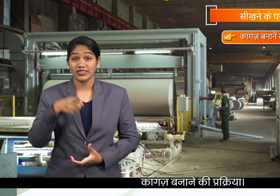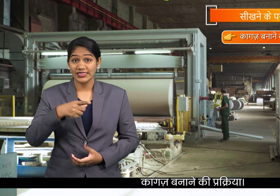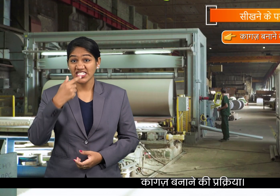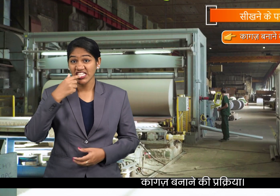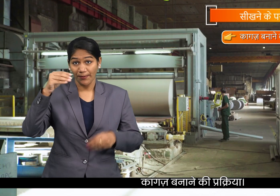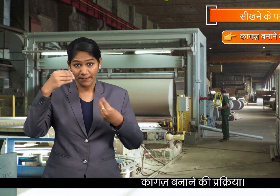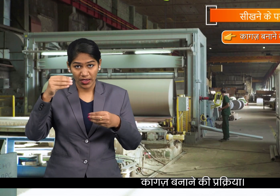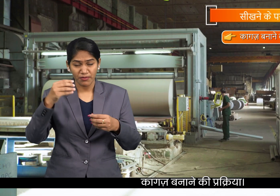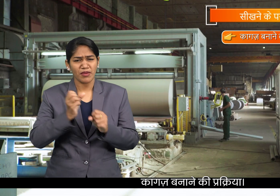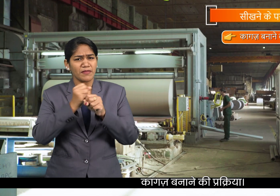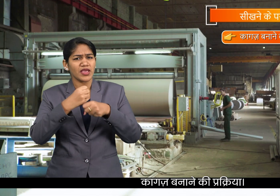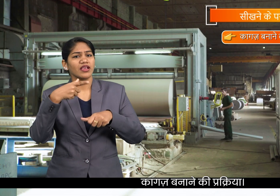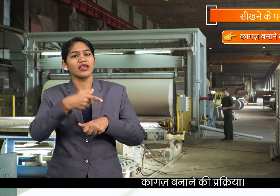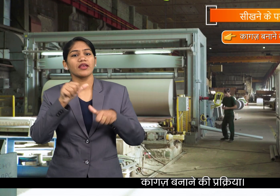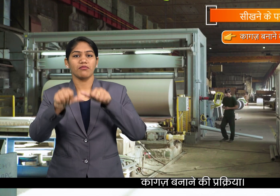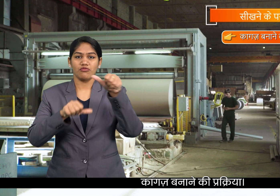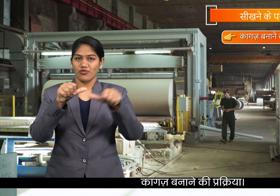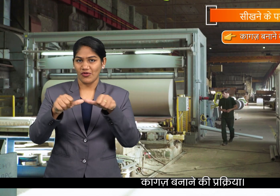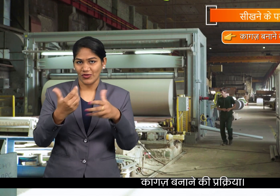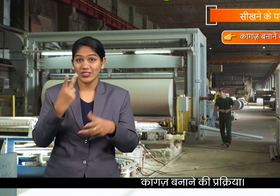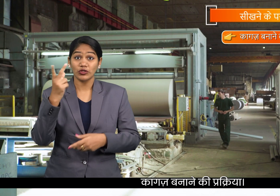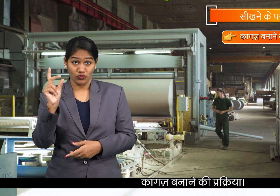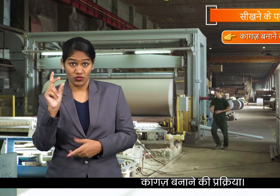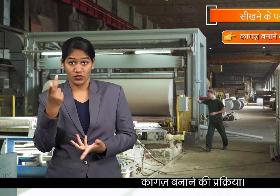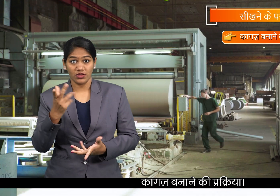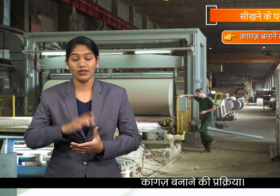कागज बनाने की प्रक्रिया,